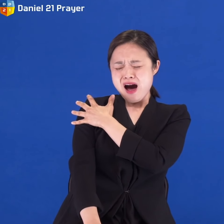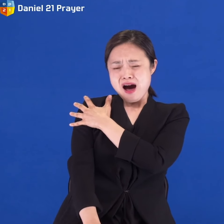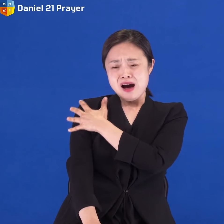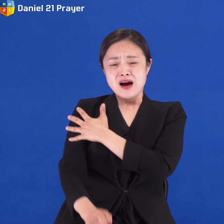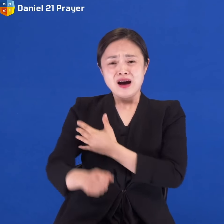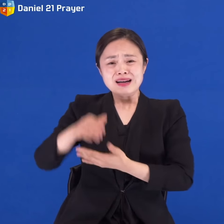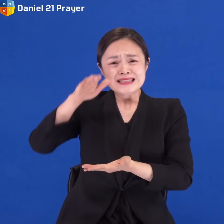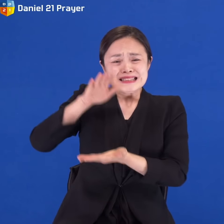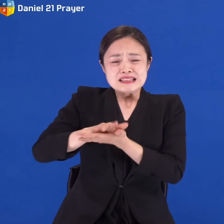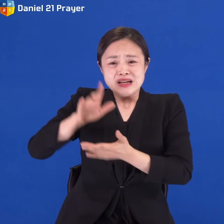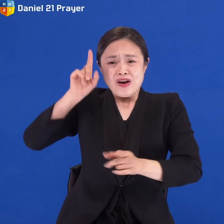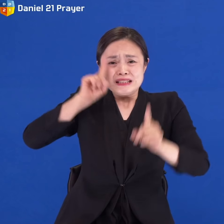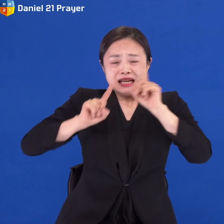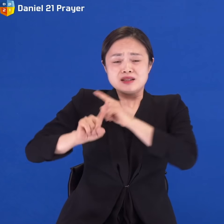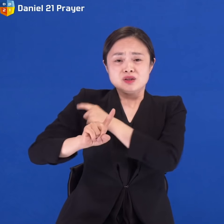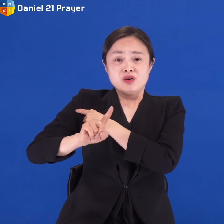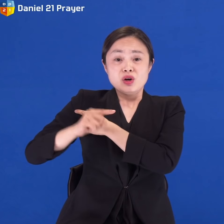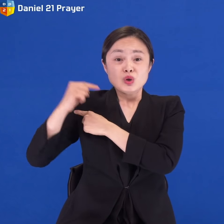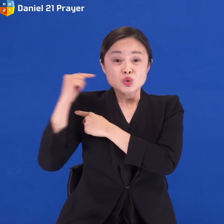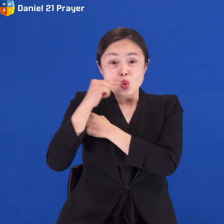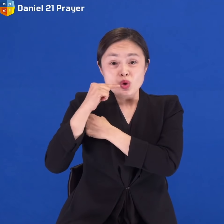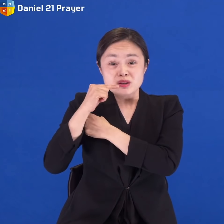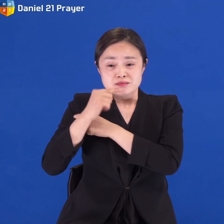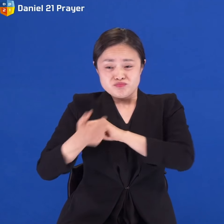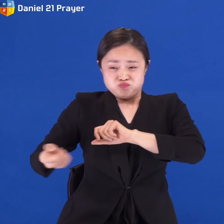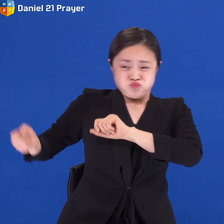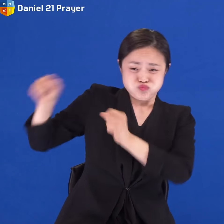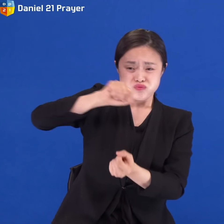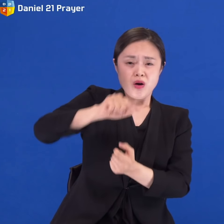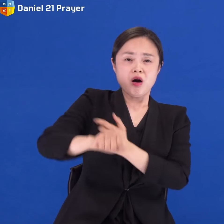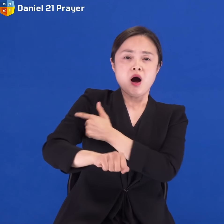몸에 그 소금은